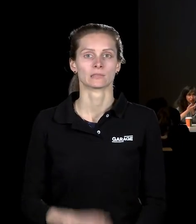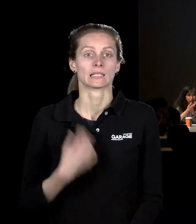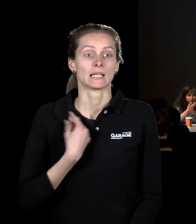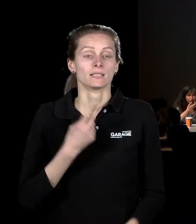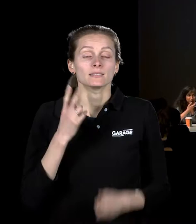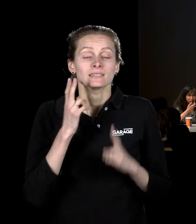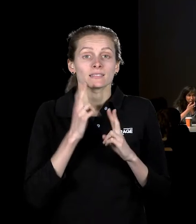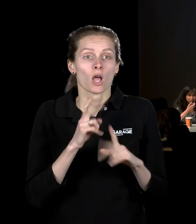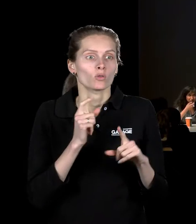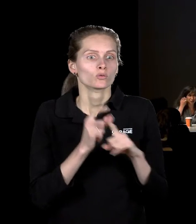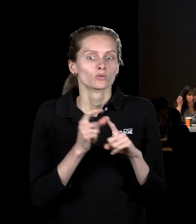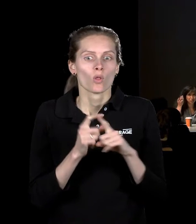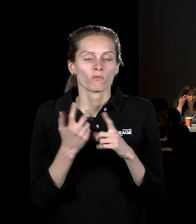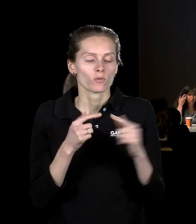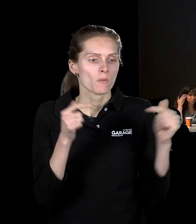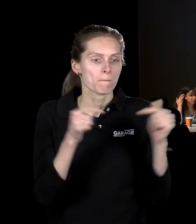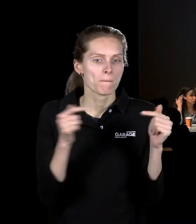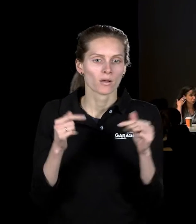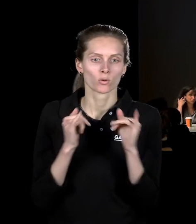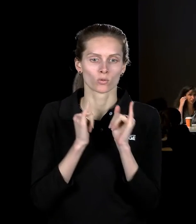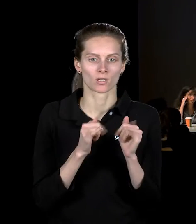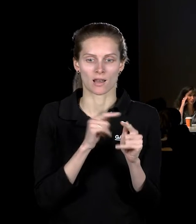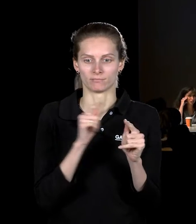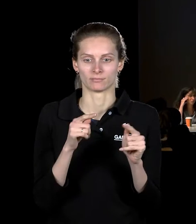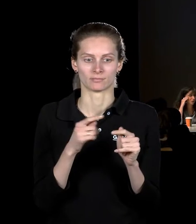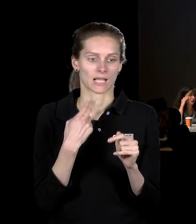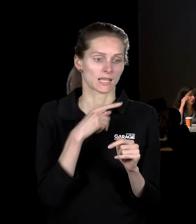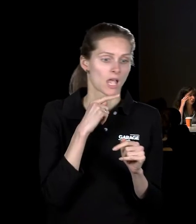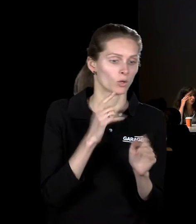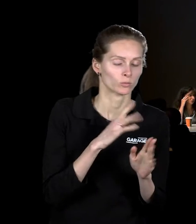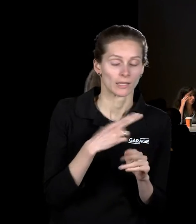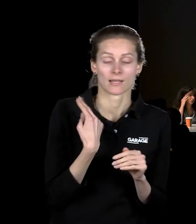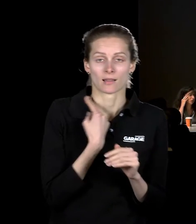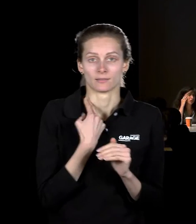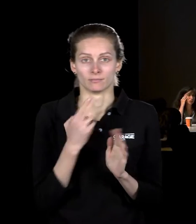слов для этих предметов, там ни на русском, ни на английском.